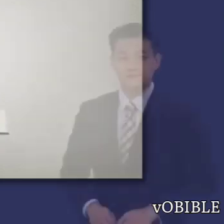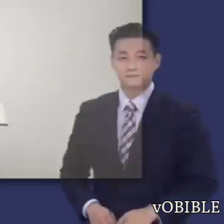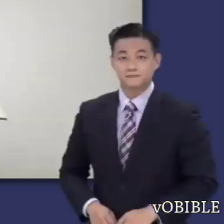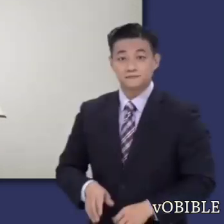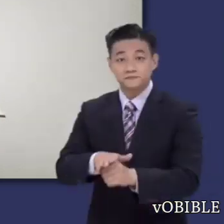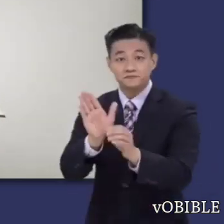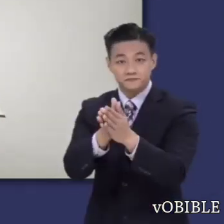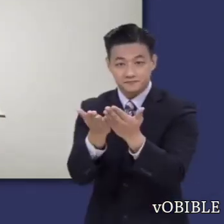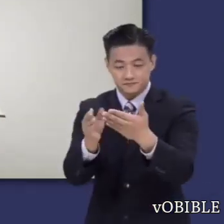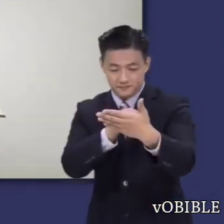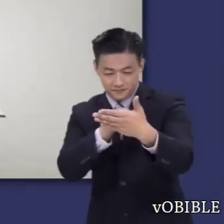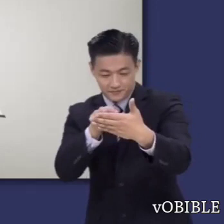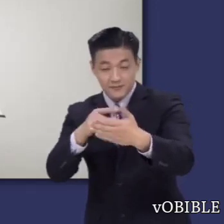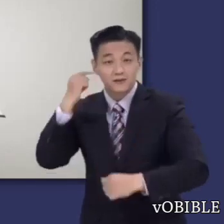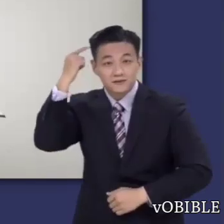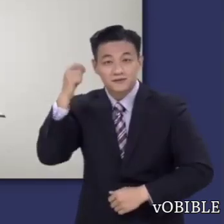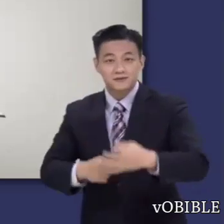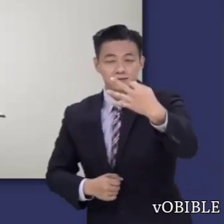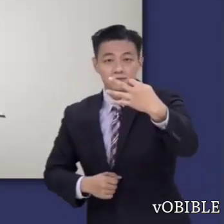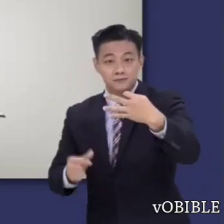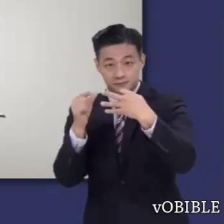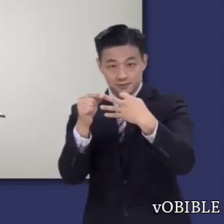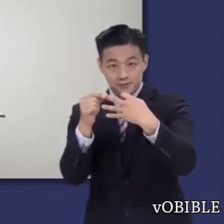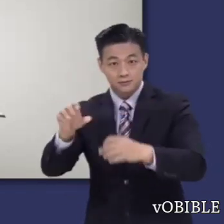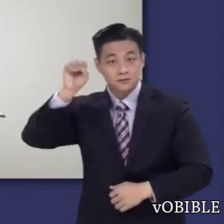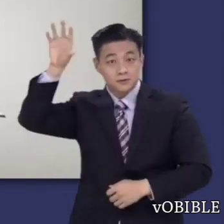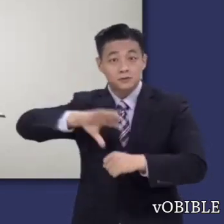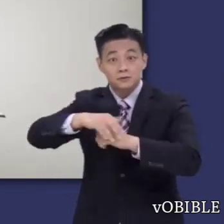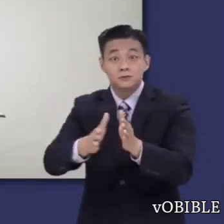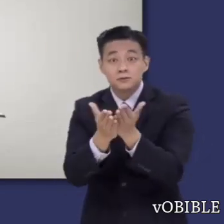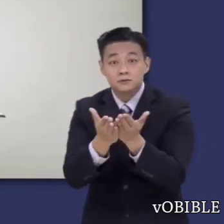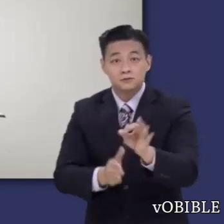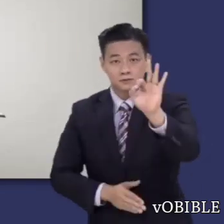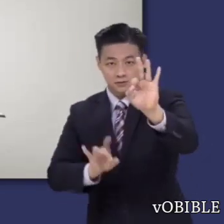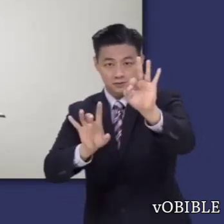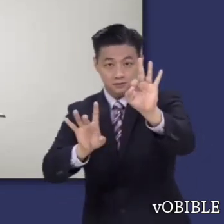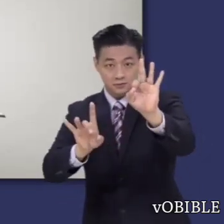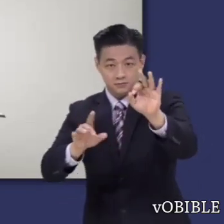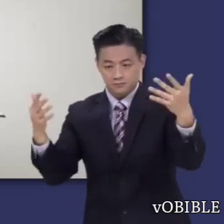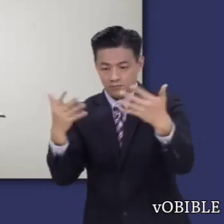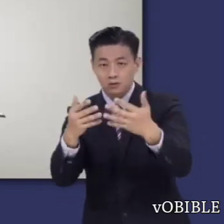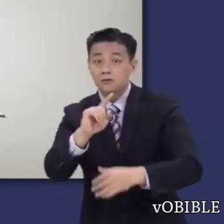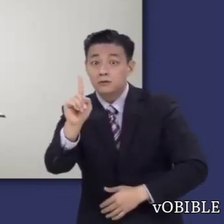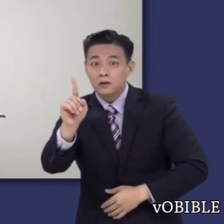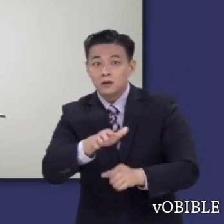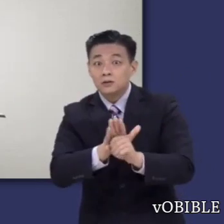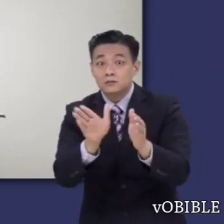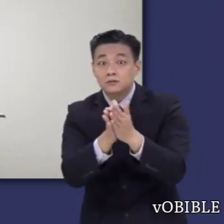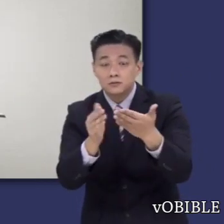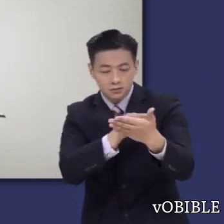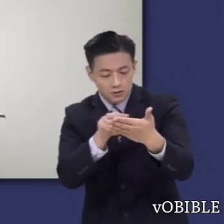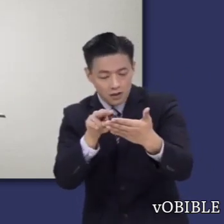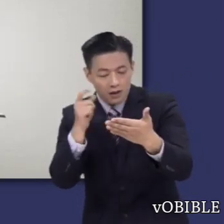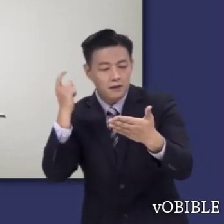你读启示录的时候请留意，意象告诉我们上帝在创世纪三章十五节做的承诺会